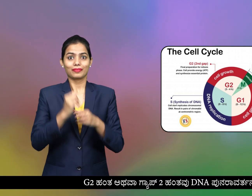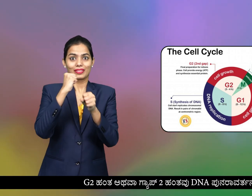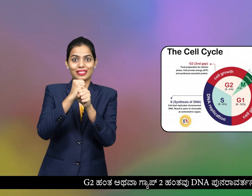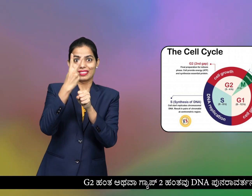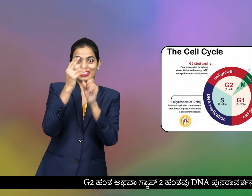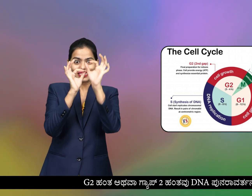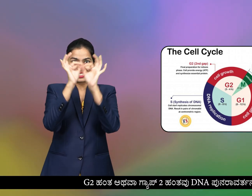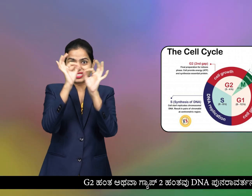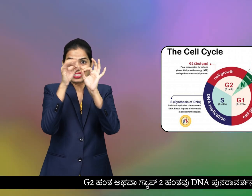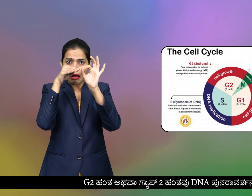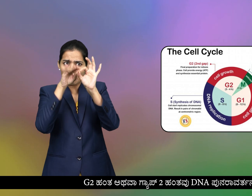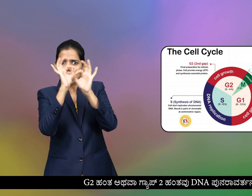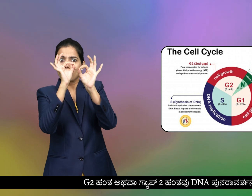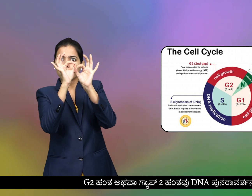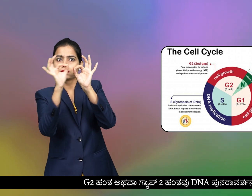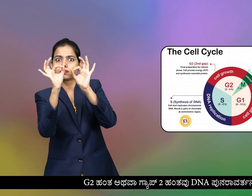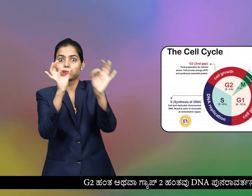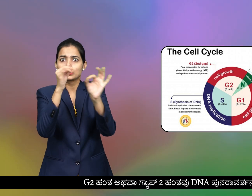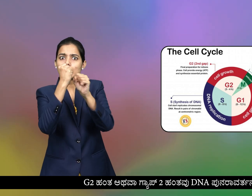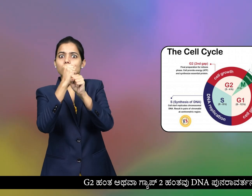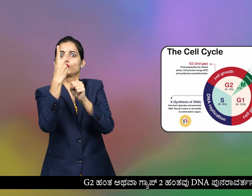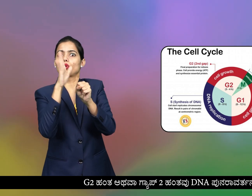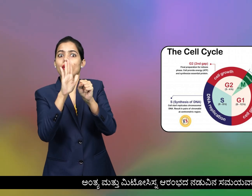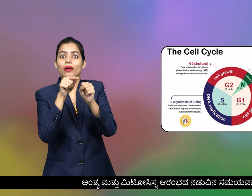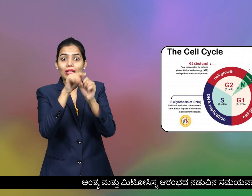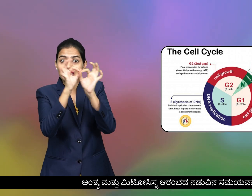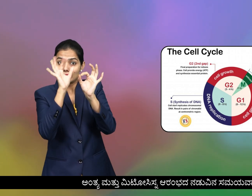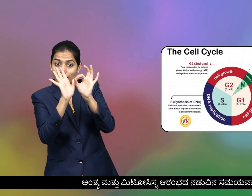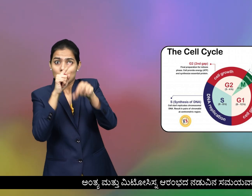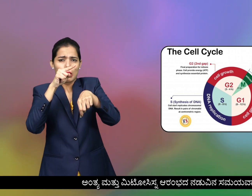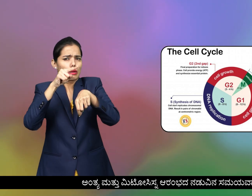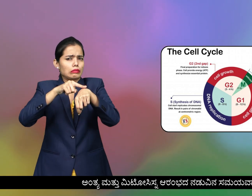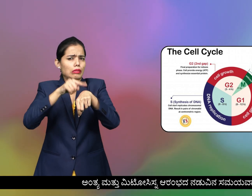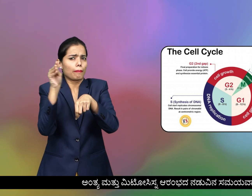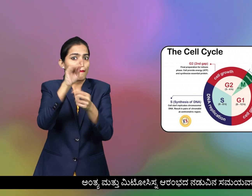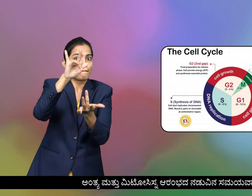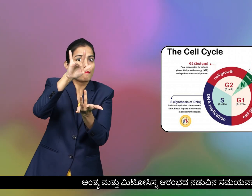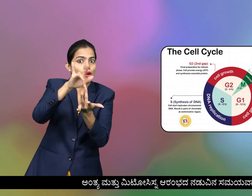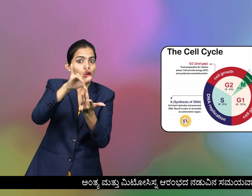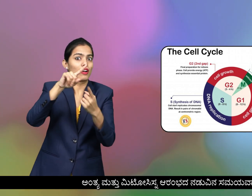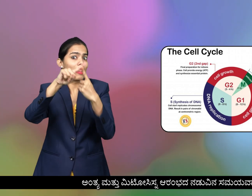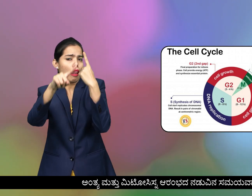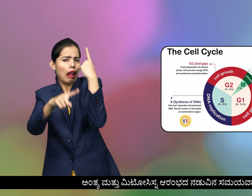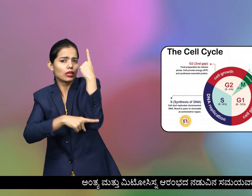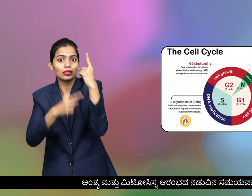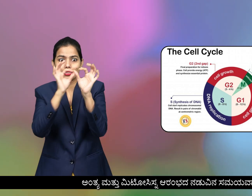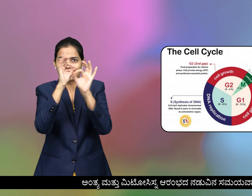G2 ಹಂತ ಅಥವಾ ಗ್ಯಾಪ್ 2 ಹಂತವು ಡಿಎನ್ಎ ಪುನರಾವರ್ತನೆಯ ಅಂತ್ಯ ಮತ್ತು ಮಿಟೋಸಿಸ್ನ ಆರಂಭದ ನಡುವಿನ ಸಮಯವಾಗಿದೆ.